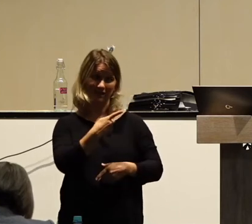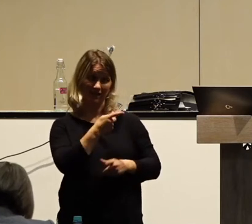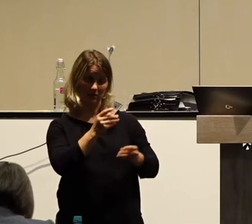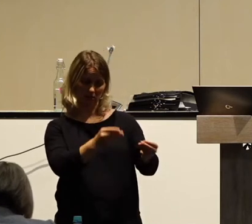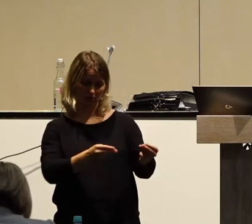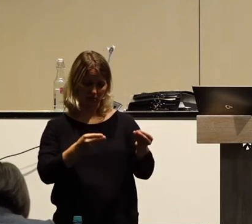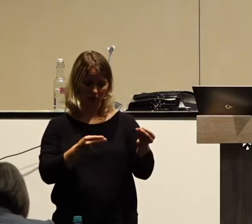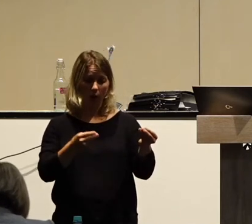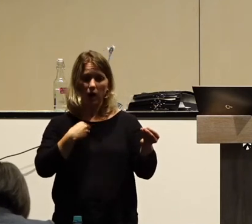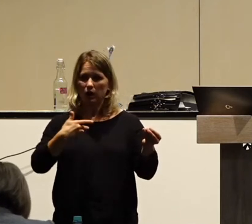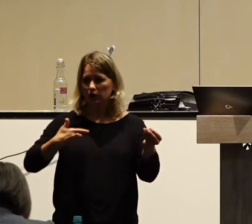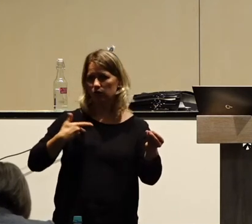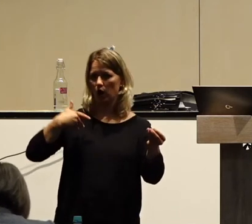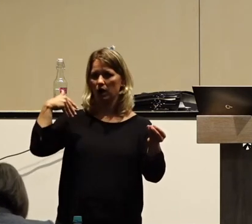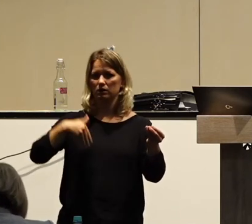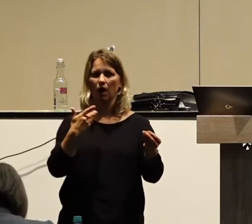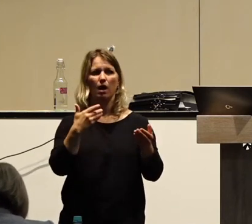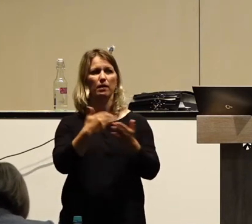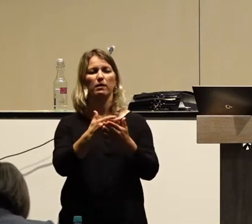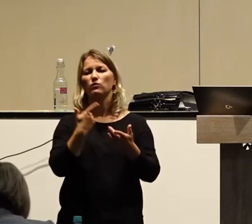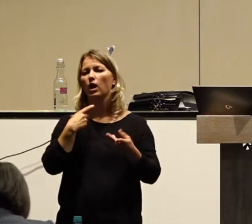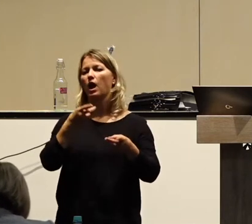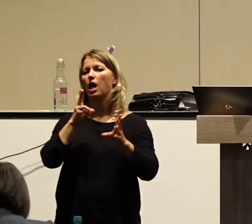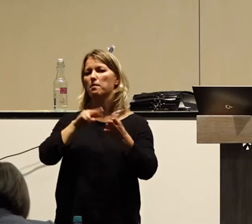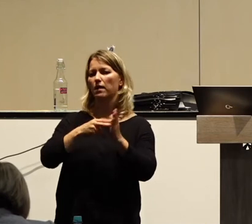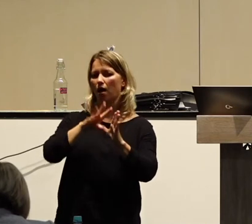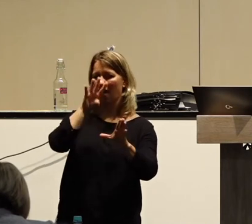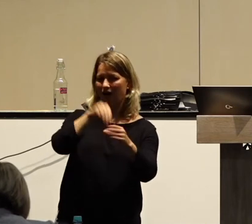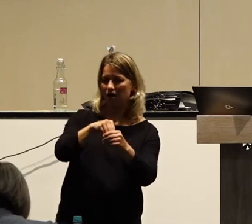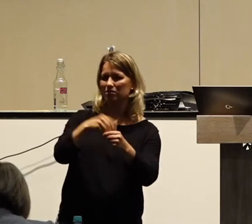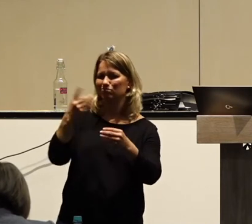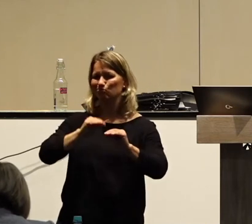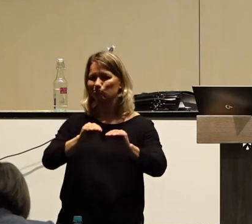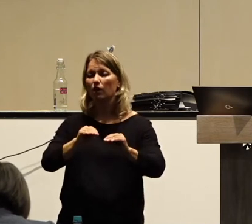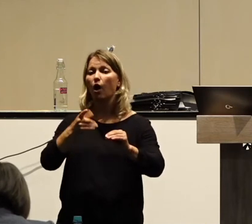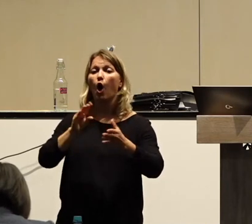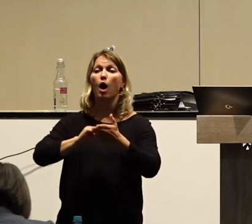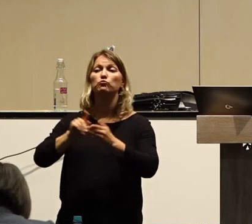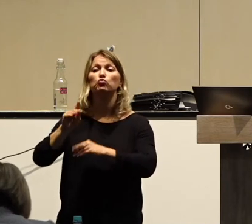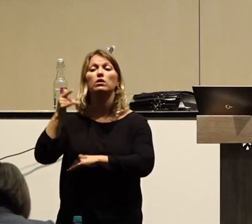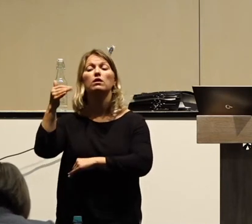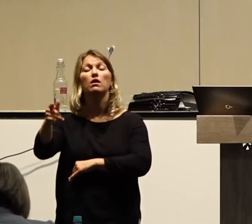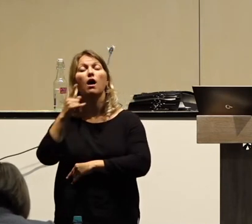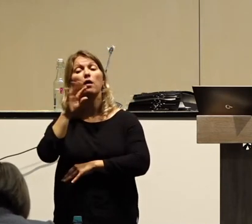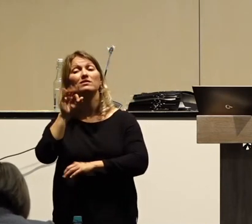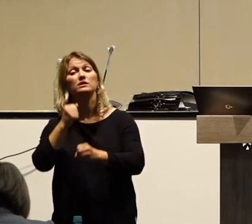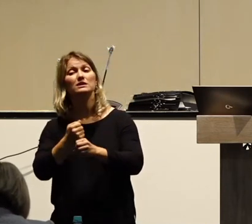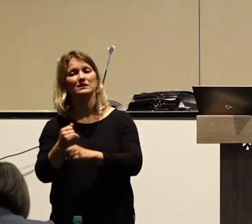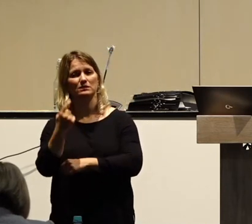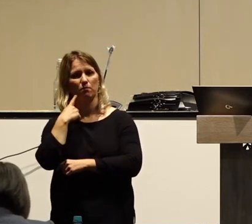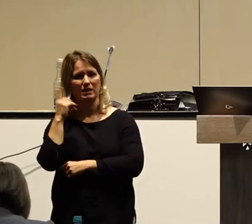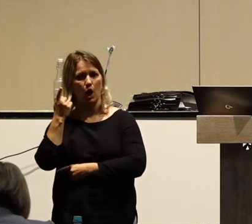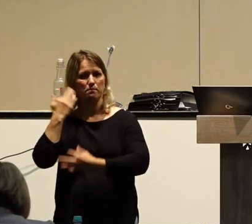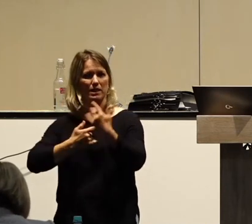verstehe, dass hier irgendwelche Lehrplaninhalte umgesetzt werden können. Wie gut das in Schulen gelingt, kann man angesichts des Mathe-Abis sowieso gerade wieder ein